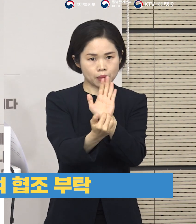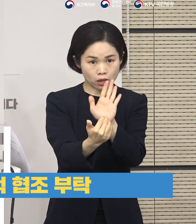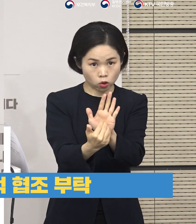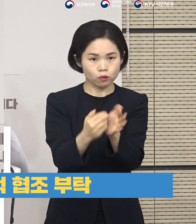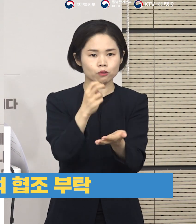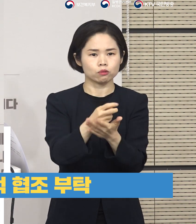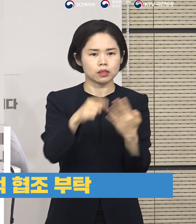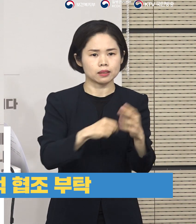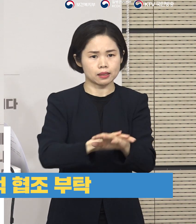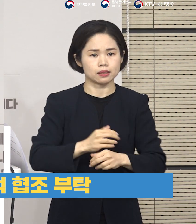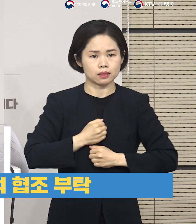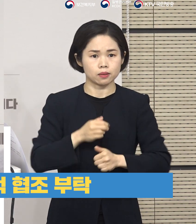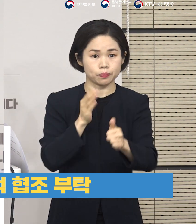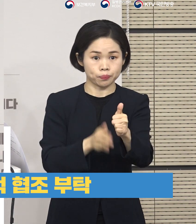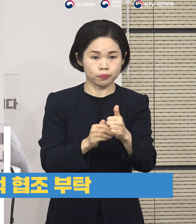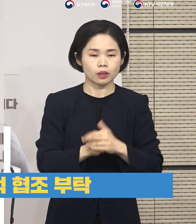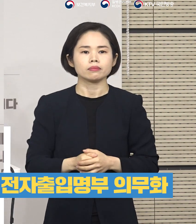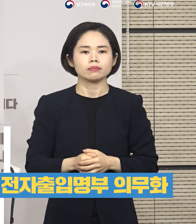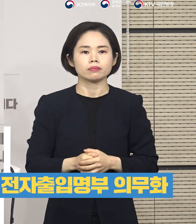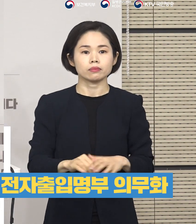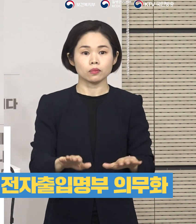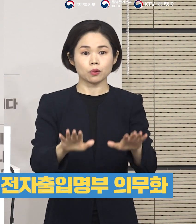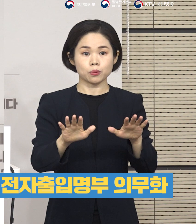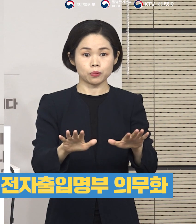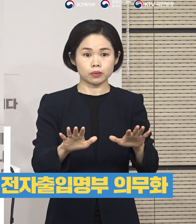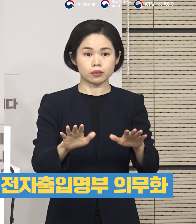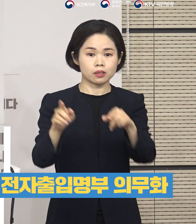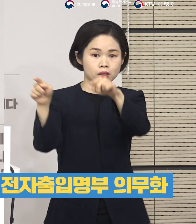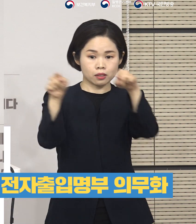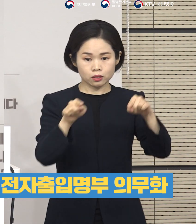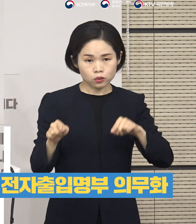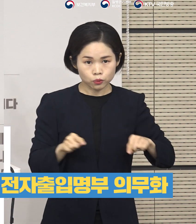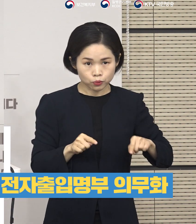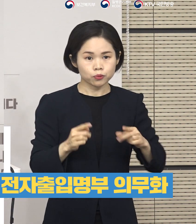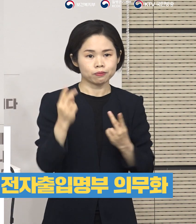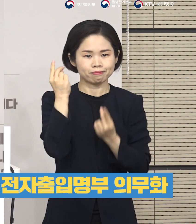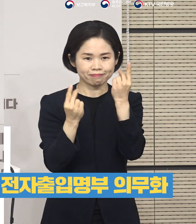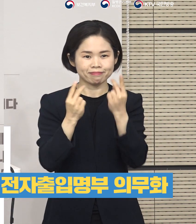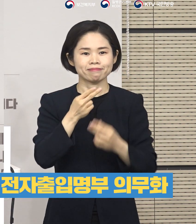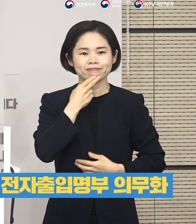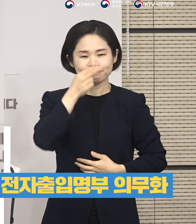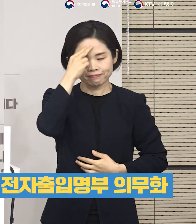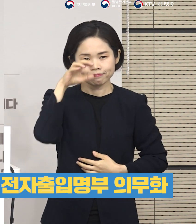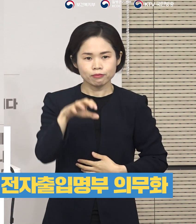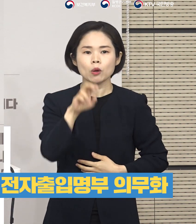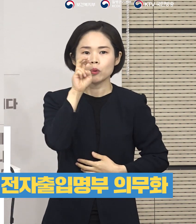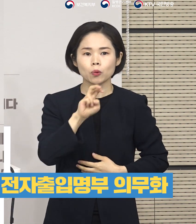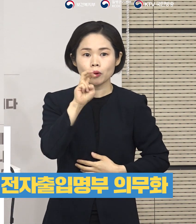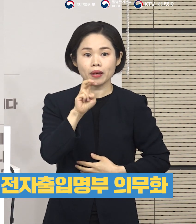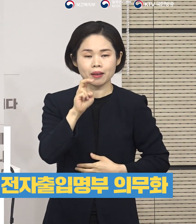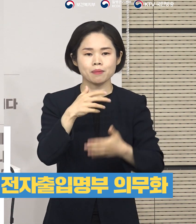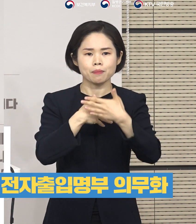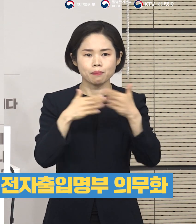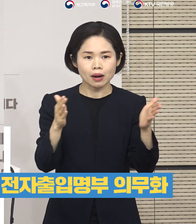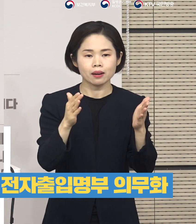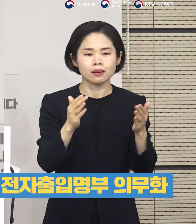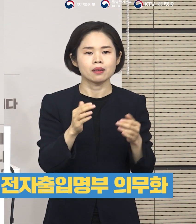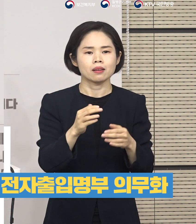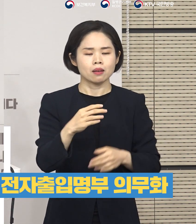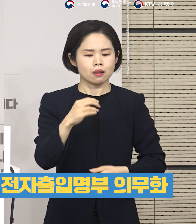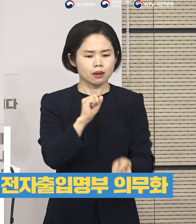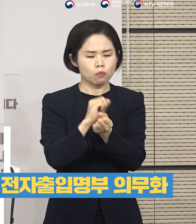협조가 필수적인 상황입니다. 오늘부터 전국의 유흥지점, 노래 연습장